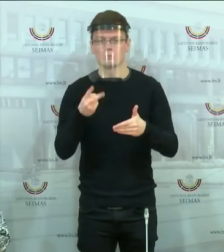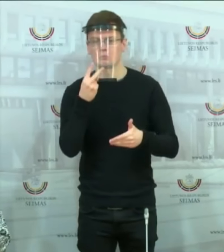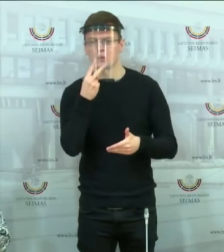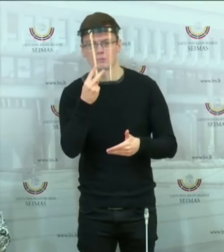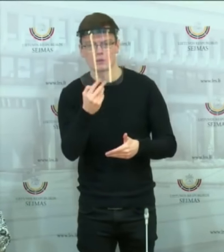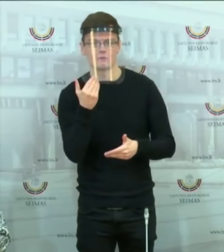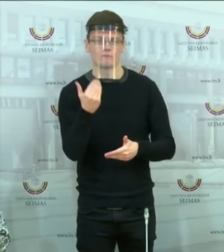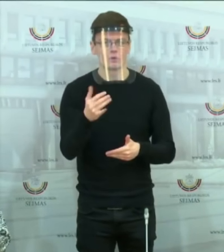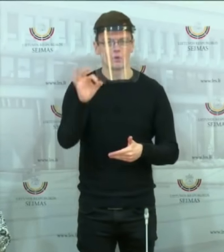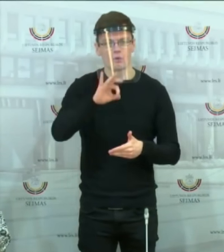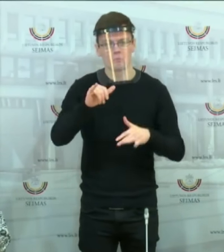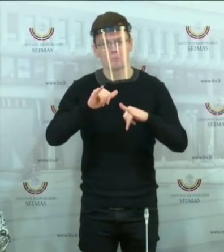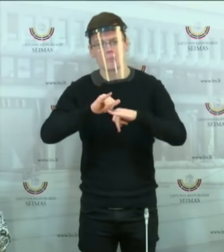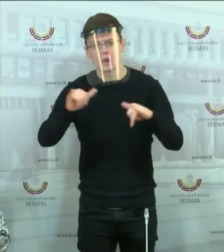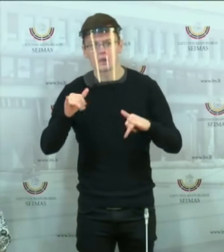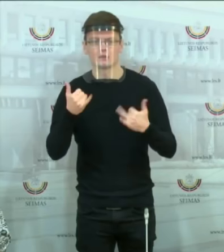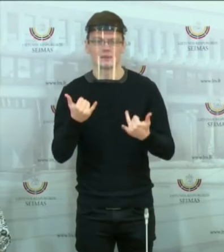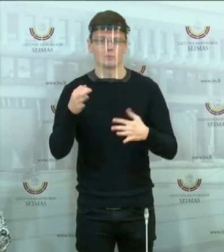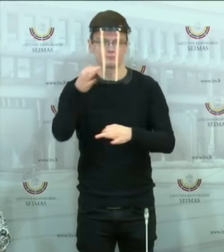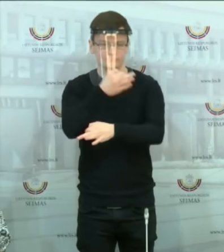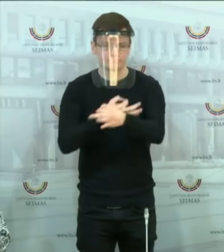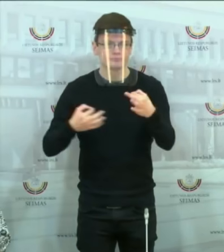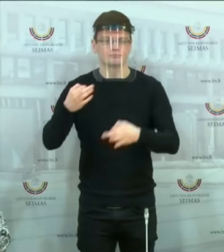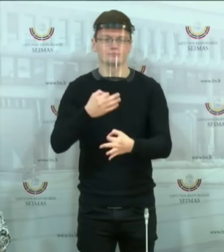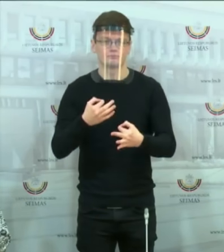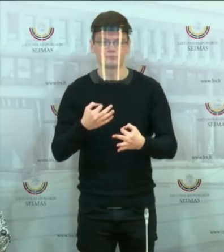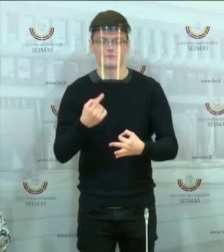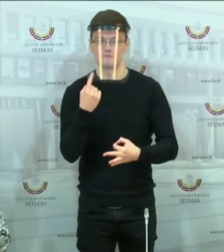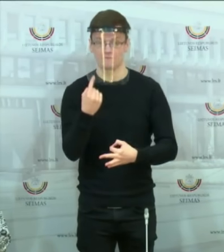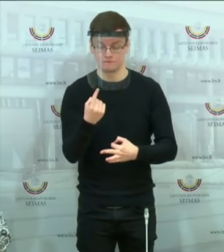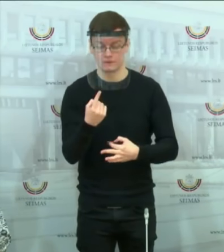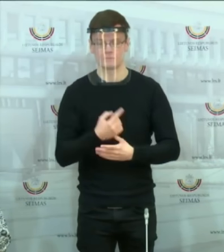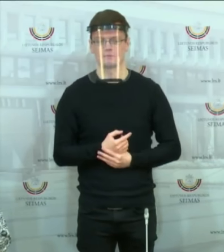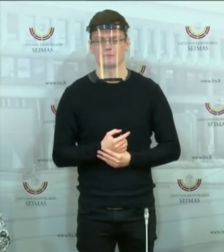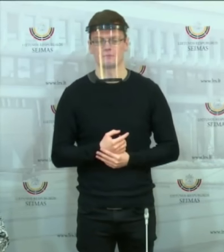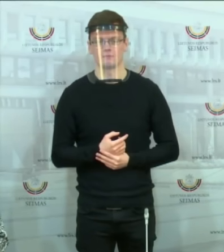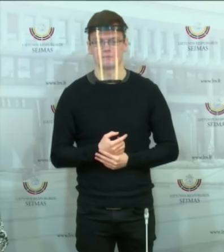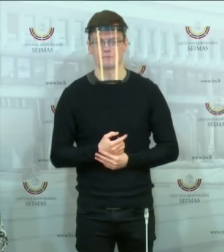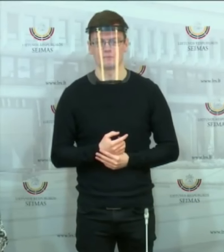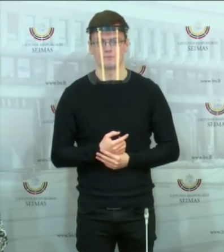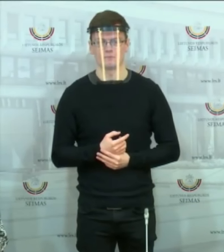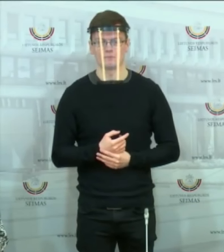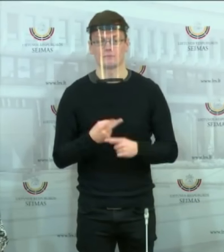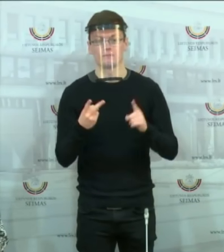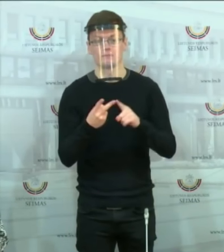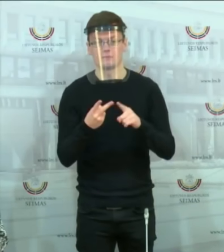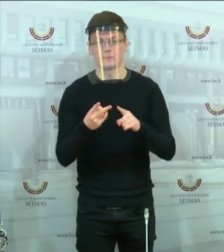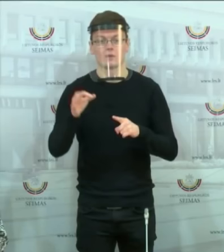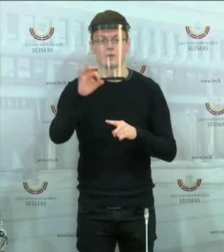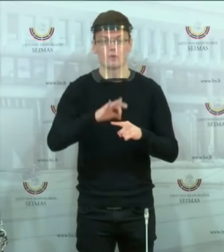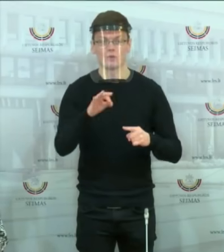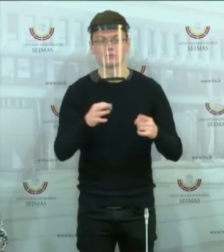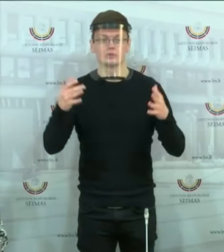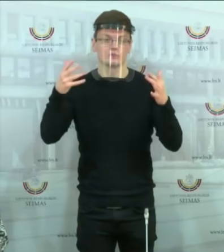tada apie tas bangas, apie kurias čia kalba dabar prognozuoja, tai vienas niuansas. Kitas svarbus dalykas yra masiniai